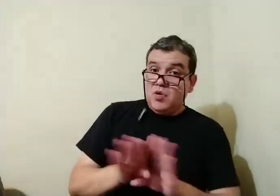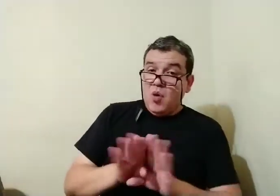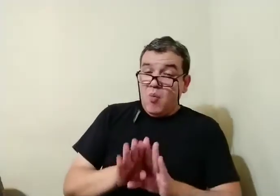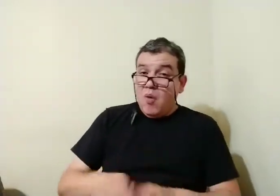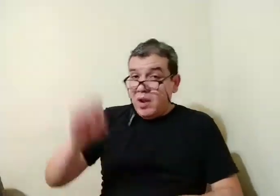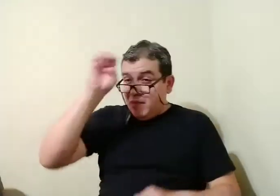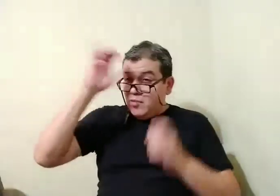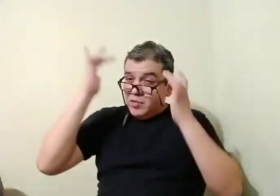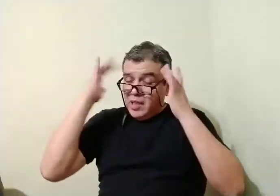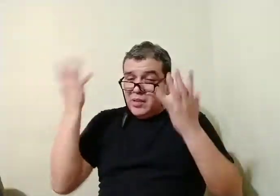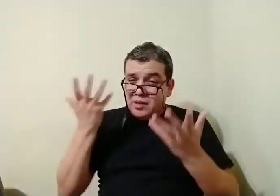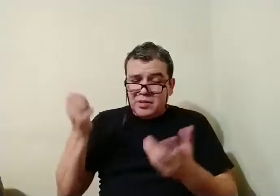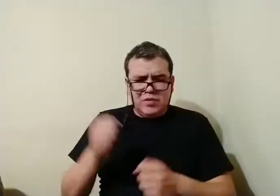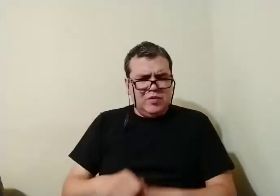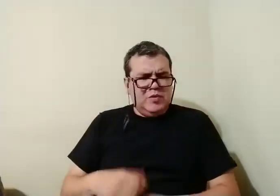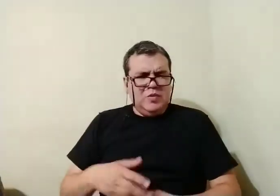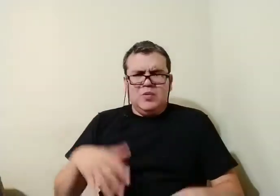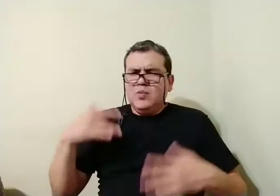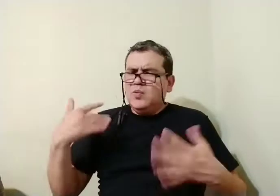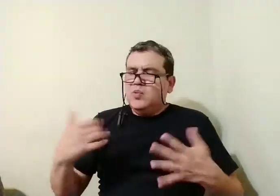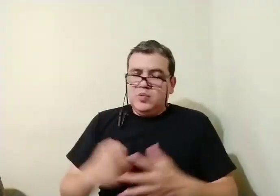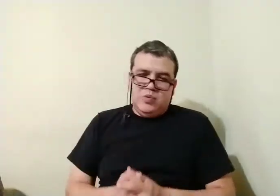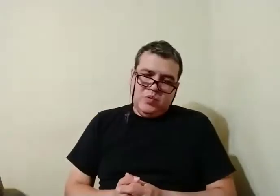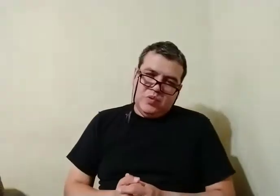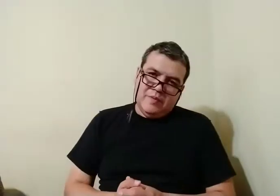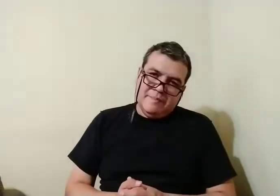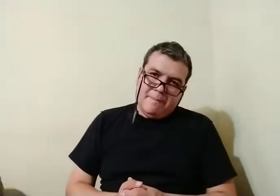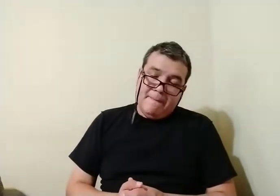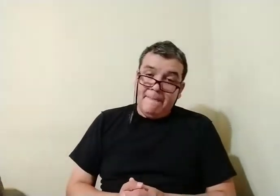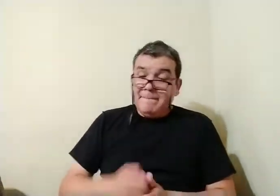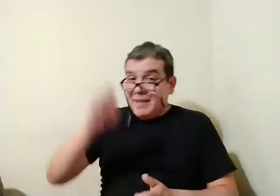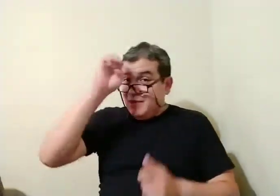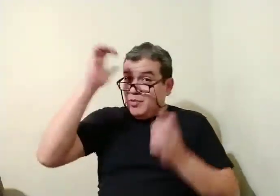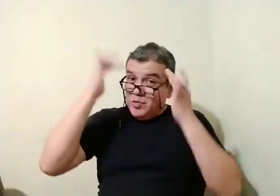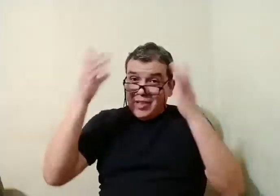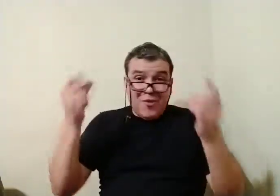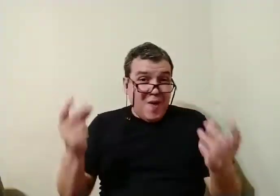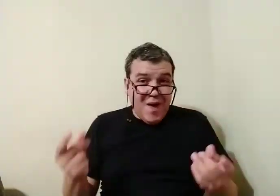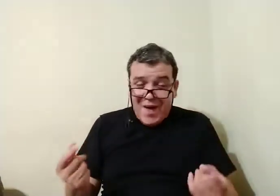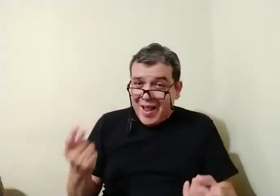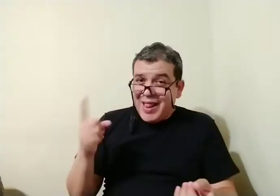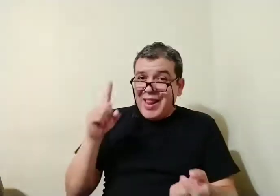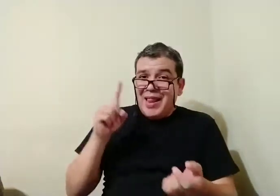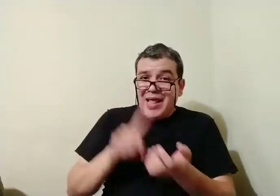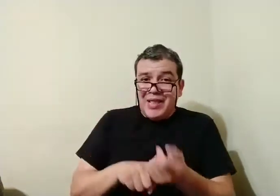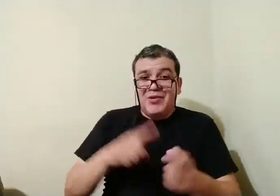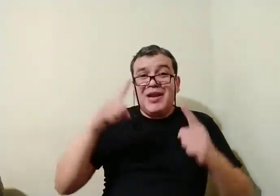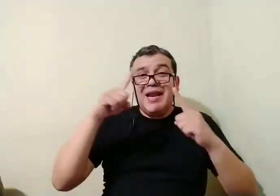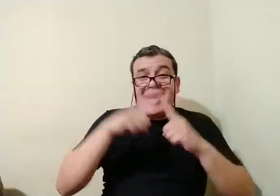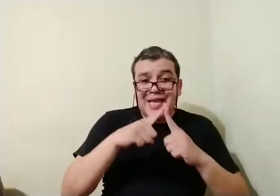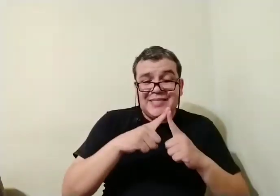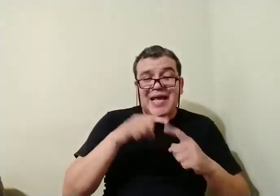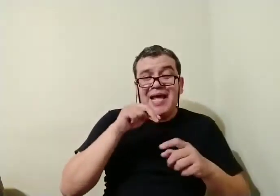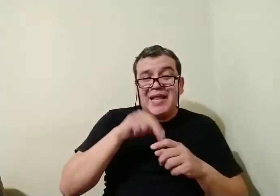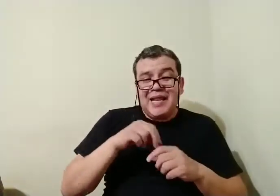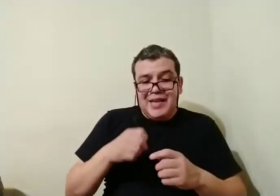El Espíritu Santo estuvo activo en la iglesia del Nuevo Testamento y está activo en la iglesia